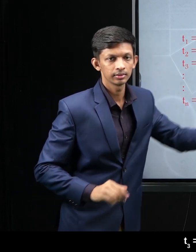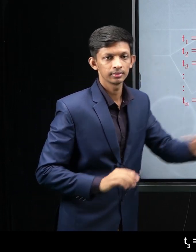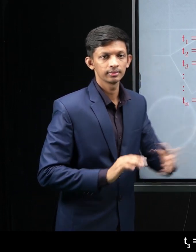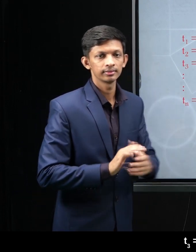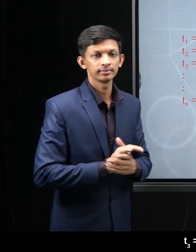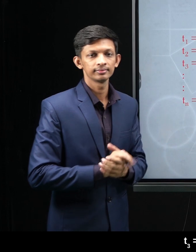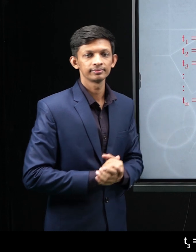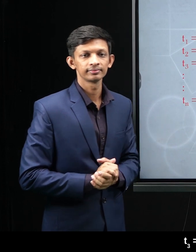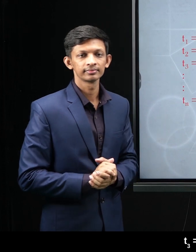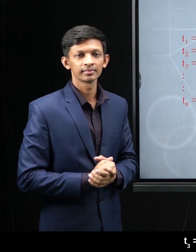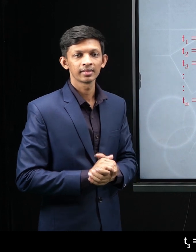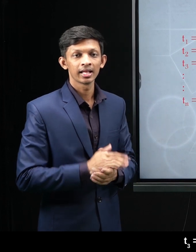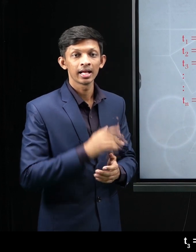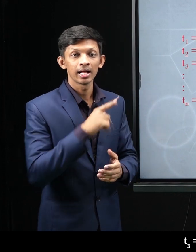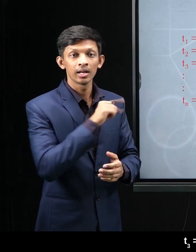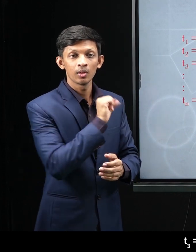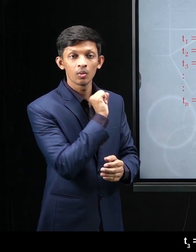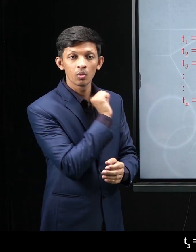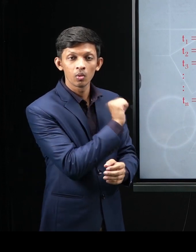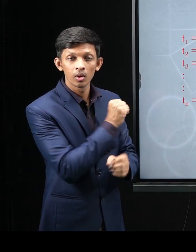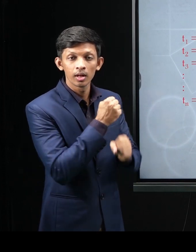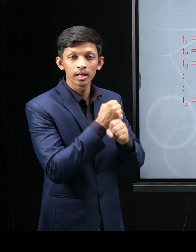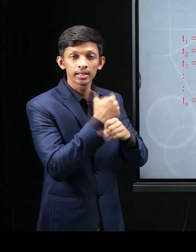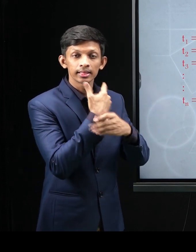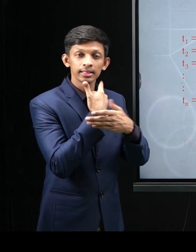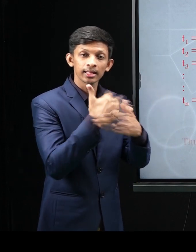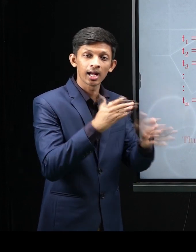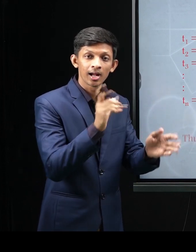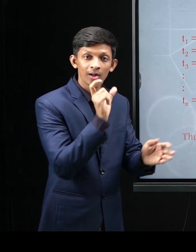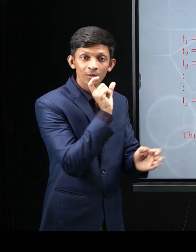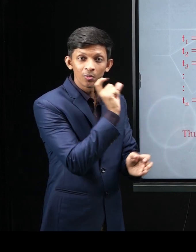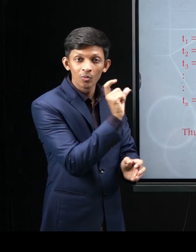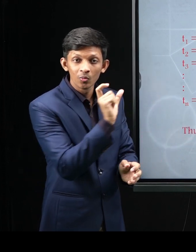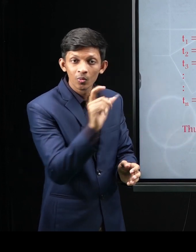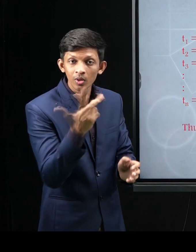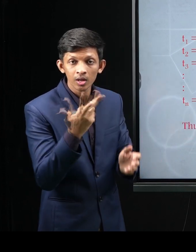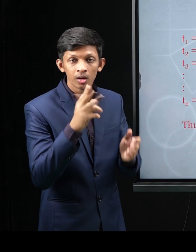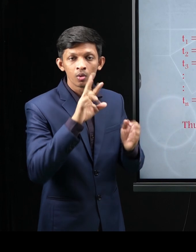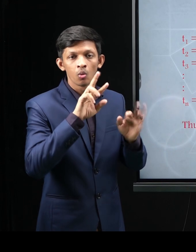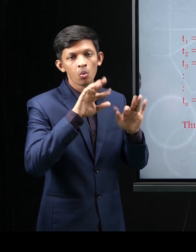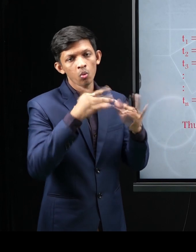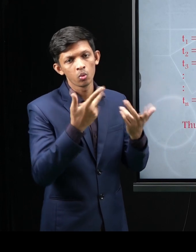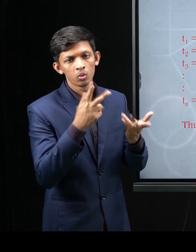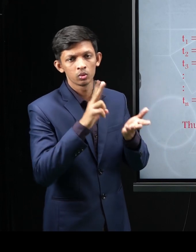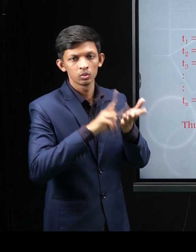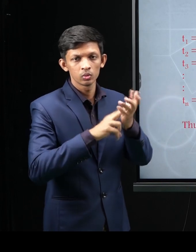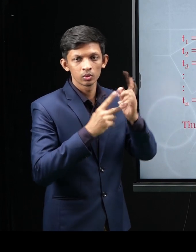power of 3 minus 1 and so on. Tn is equal to Tn minus 1 into R is equal